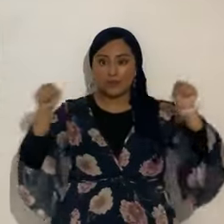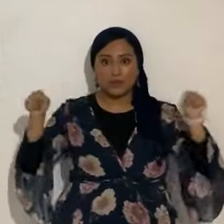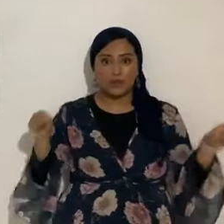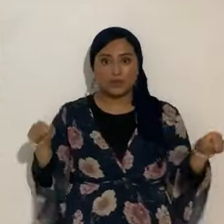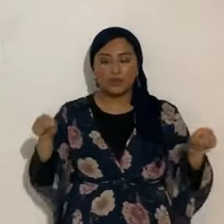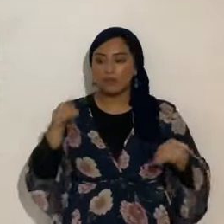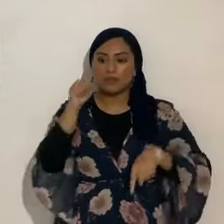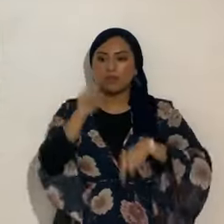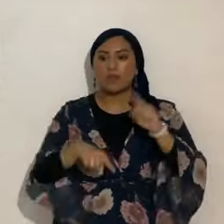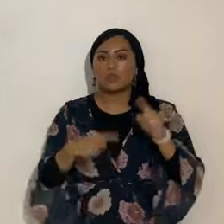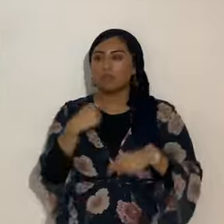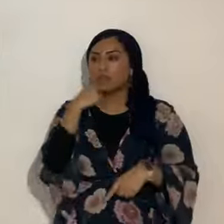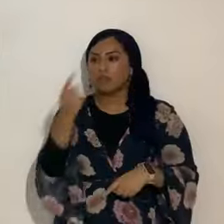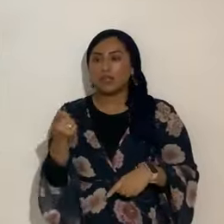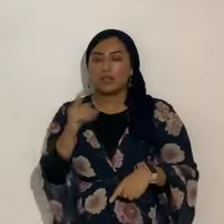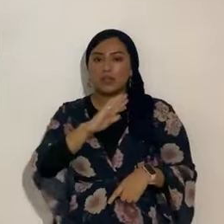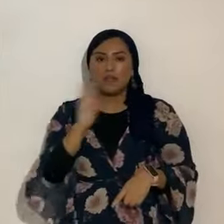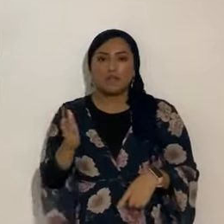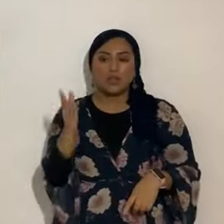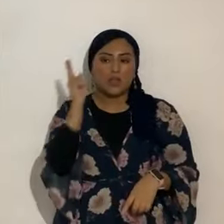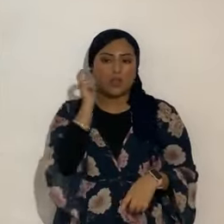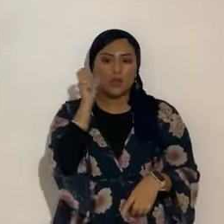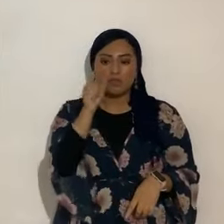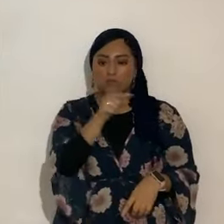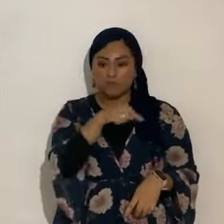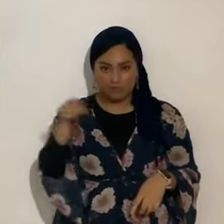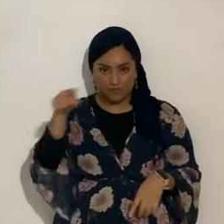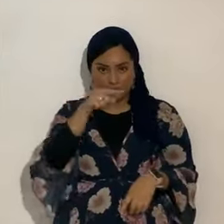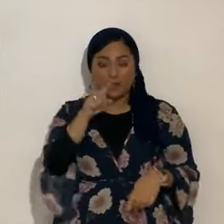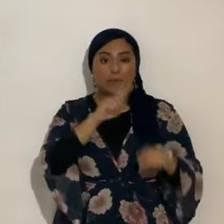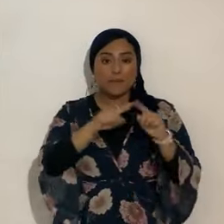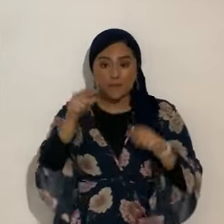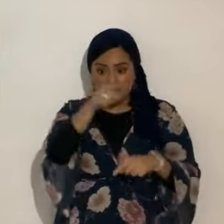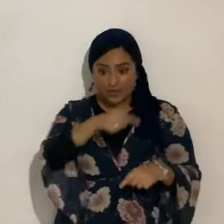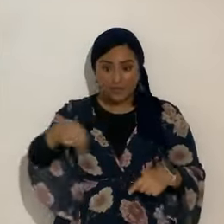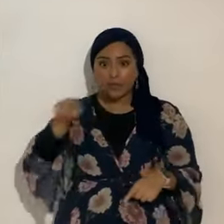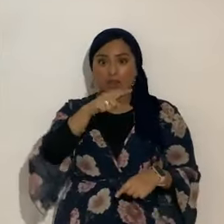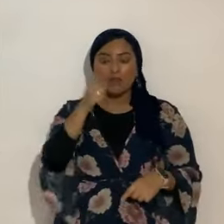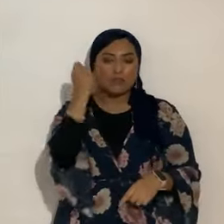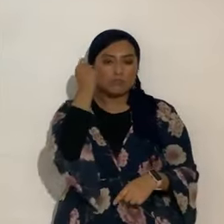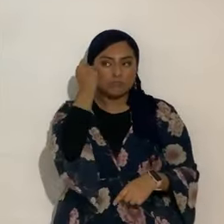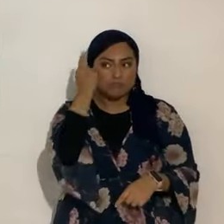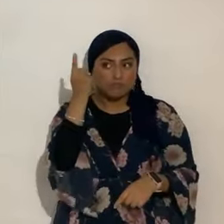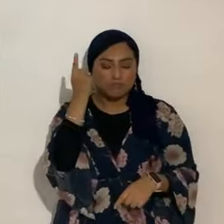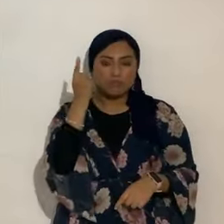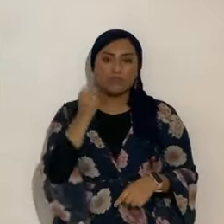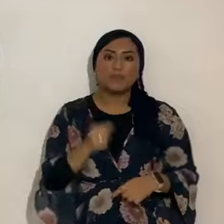y no pueden hablar porque nunca han oído, pero entienden,